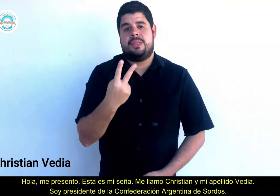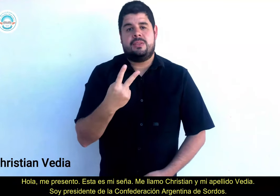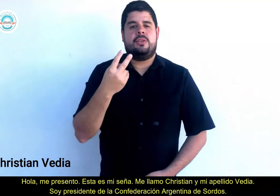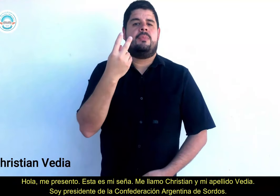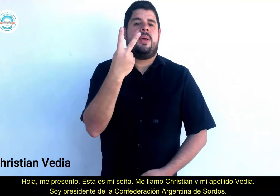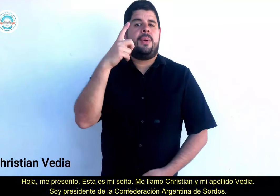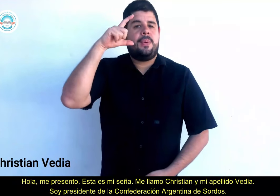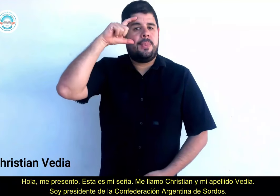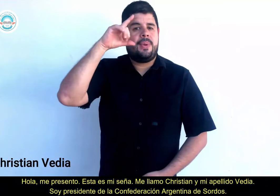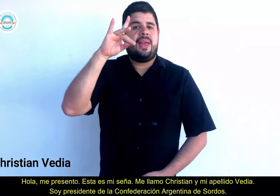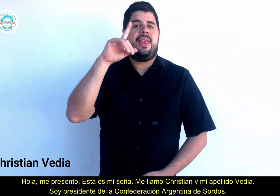Bedia.